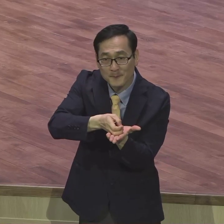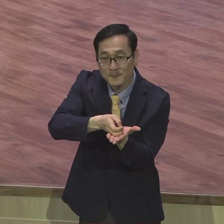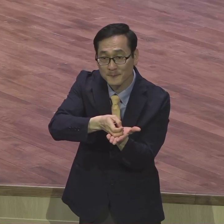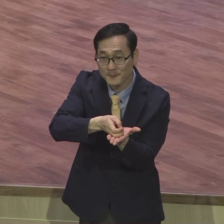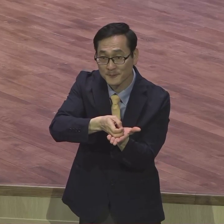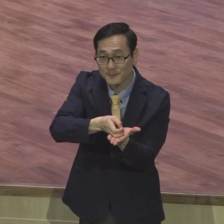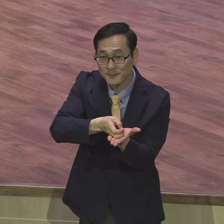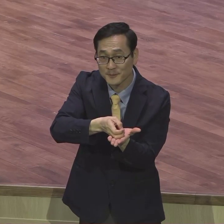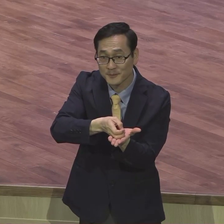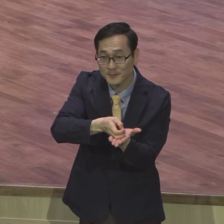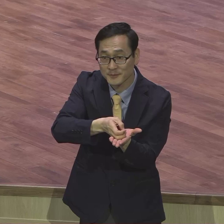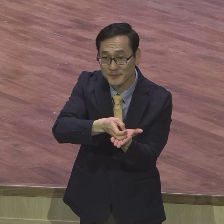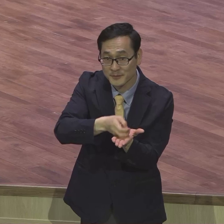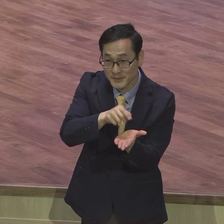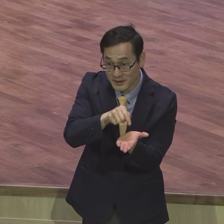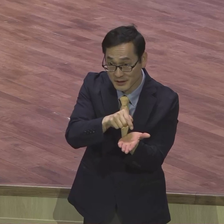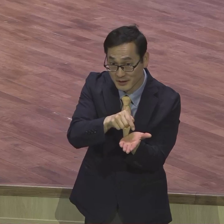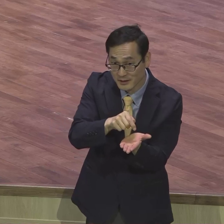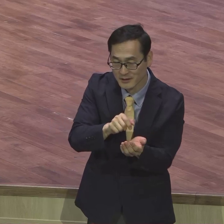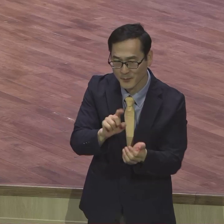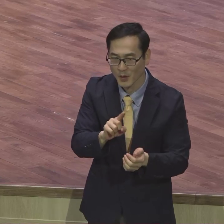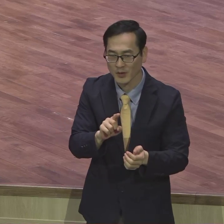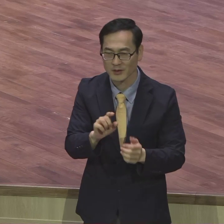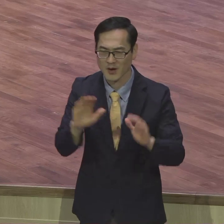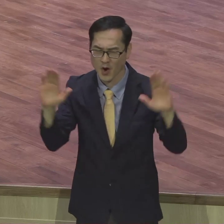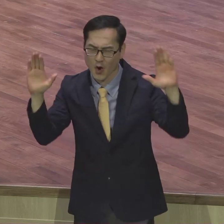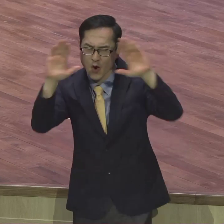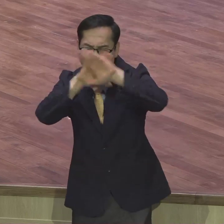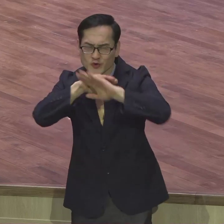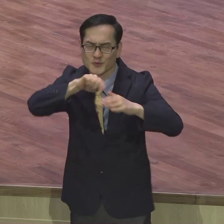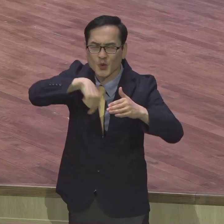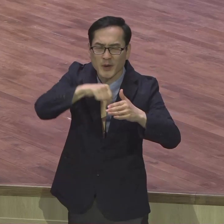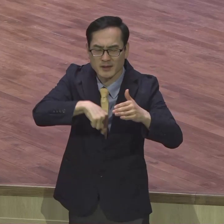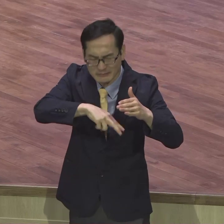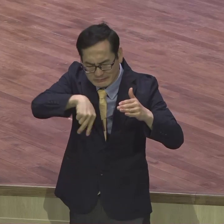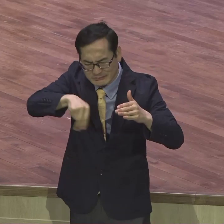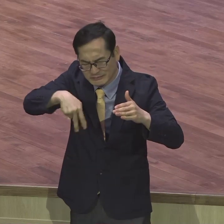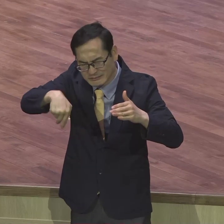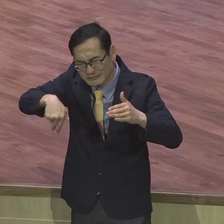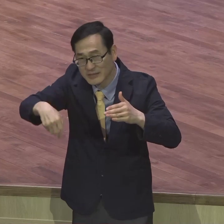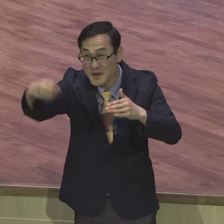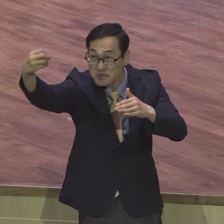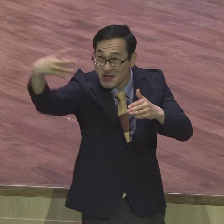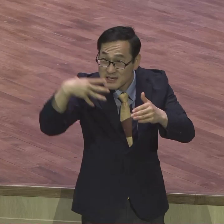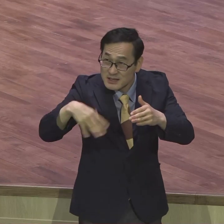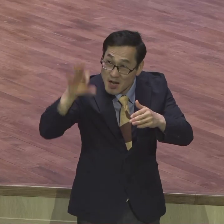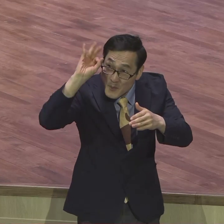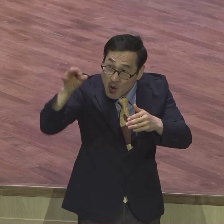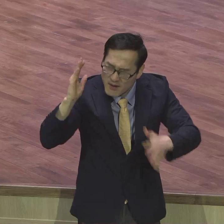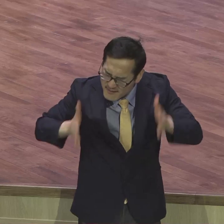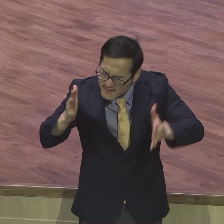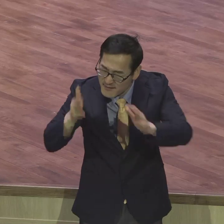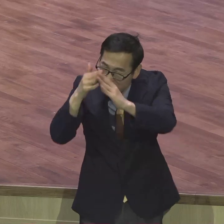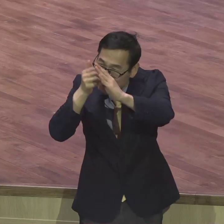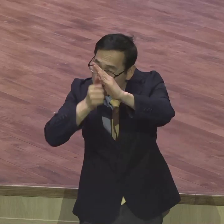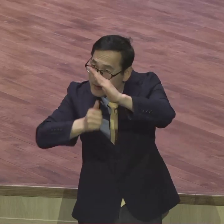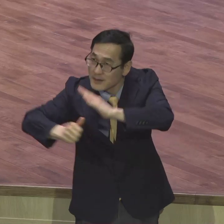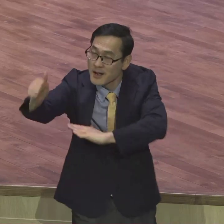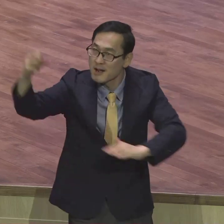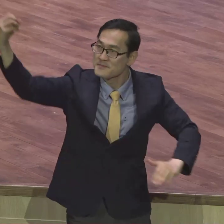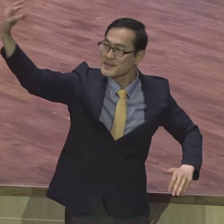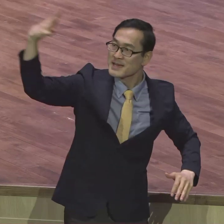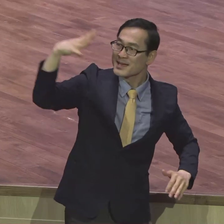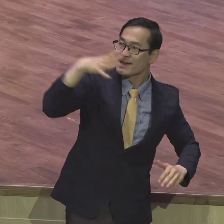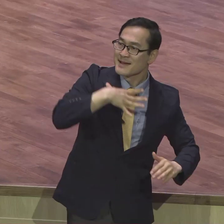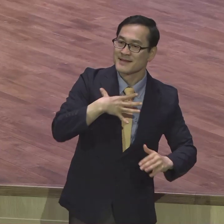어두운 동굴에서 마치 빠져나와서 광명한 천지를 확